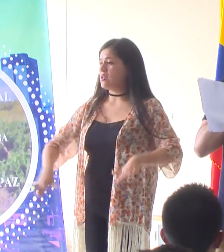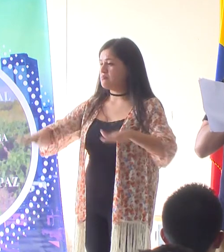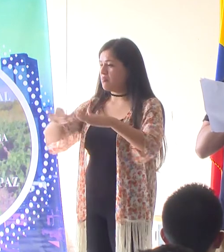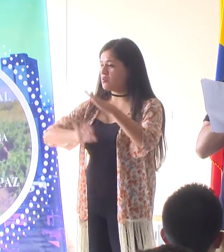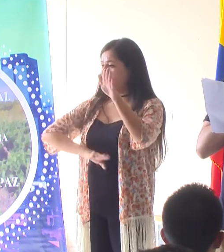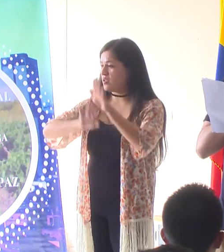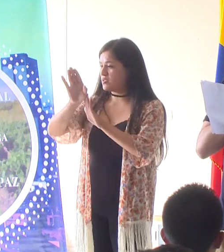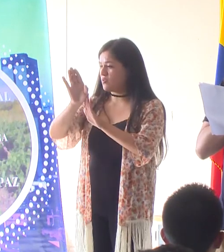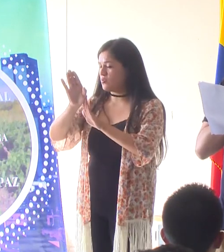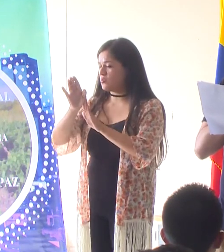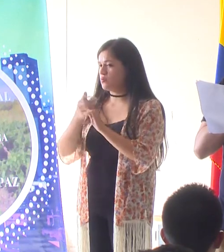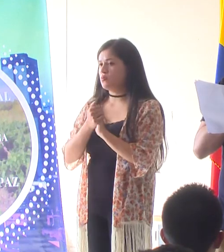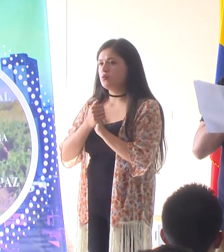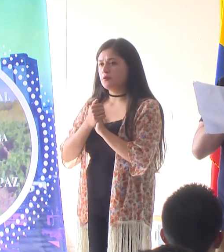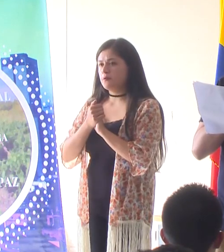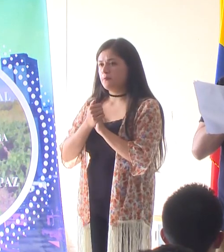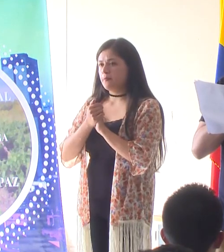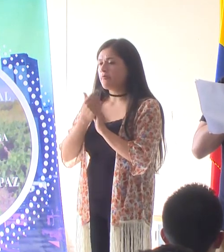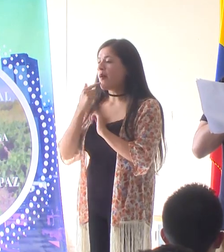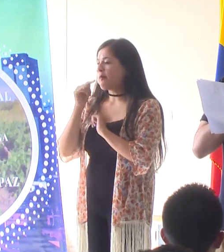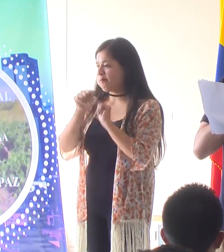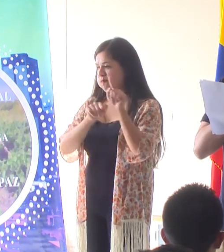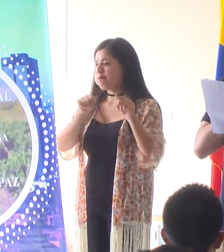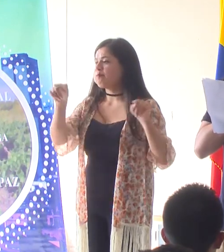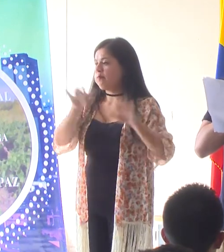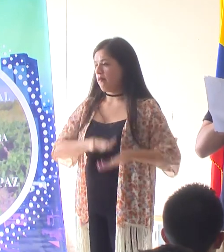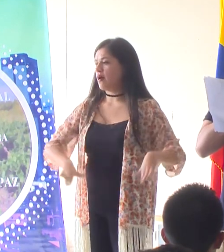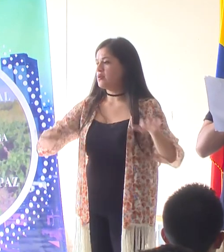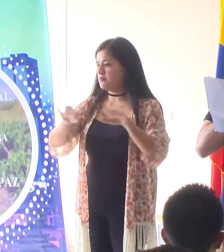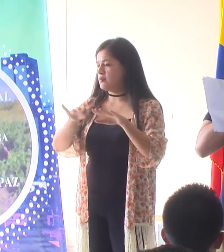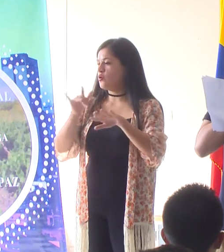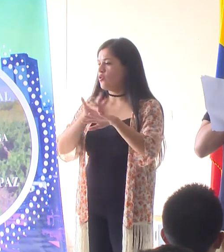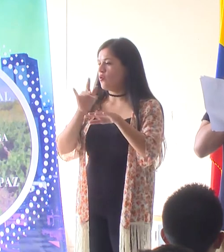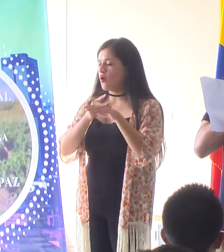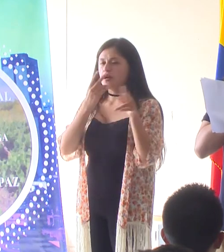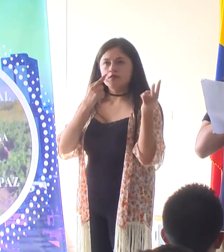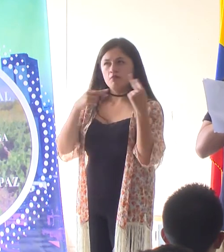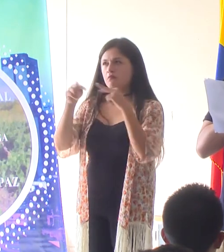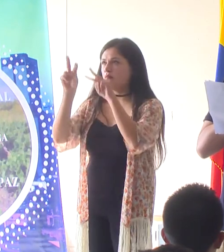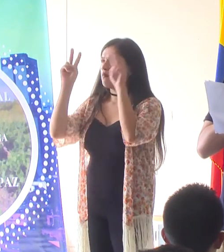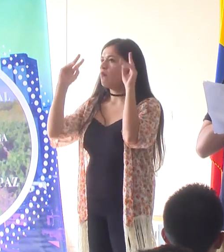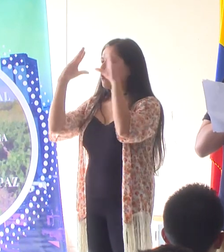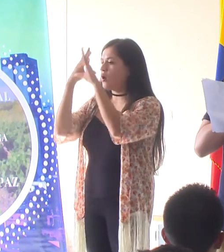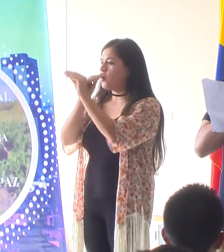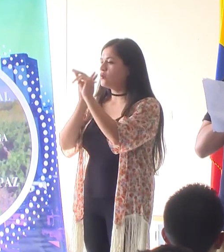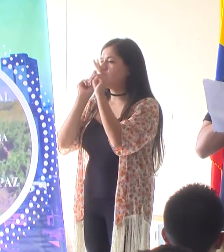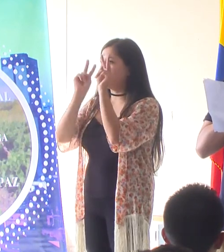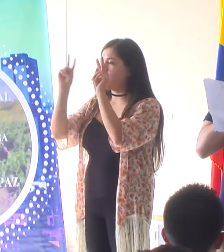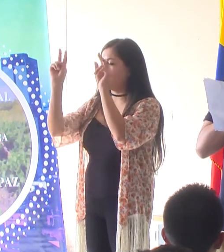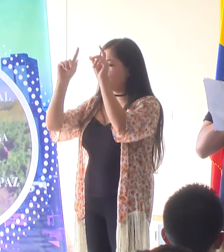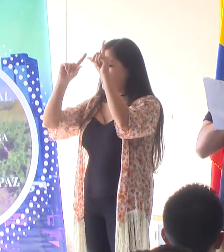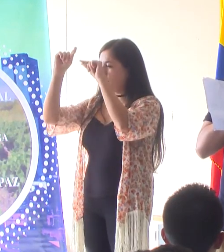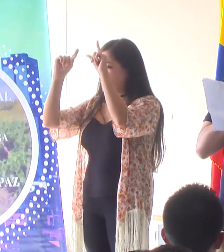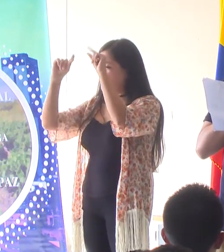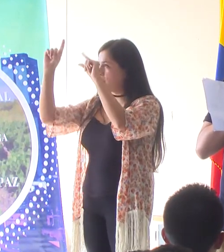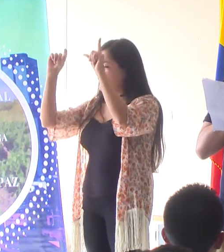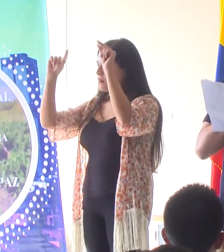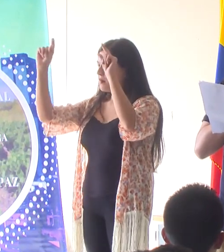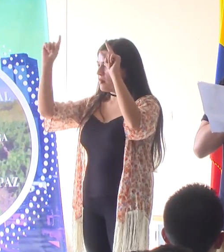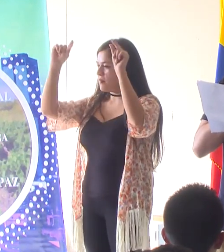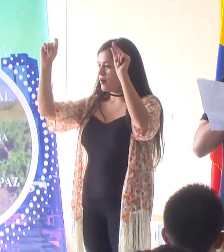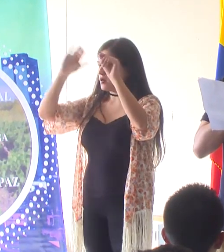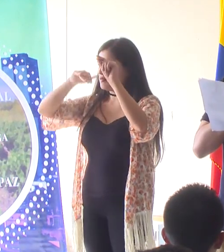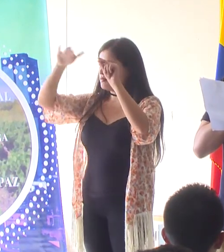pasea por el planisferio allí está solo hay que alzar la mirada en las noches y ver las lucecitas titubeantes que se cuelgan de los